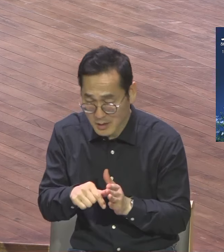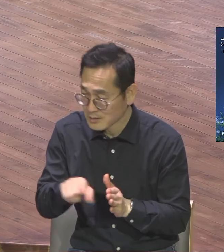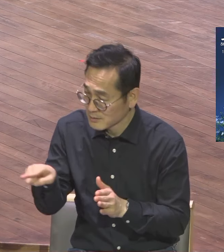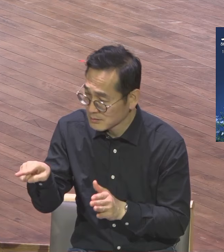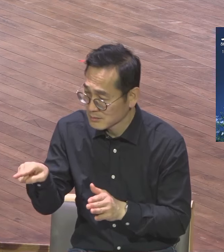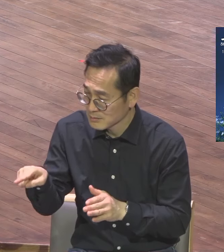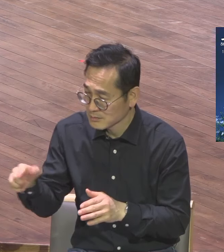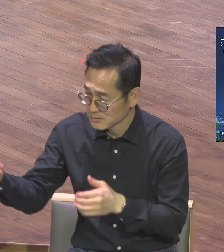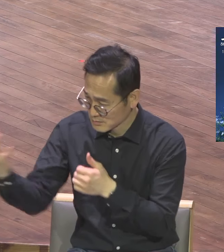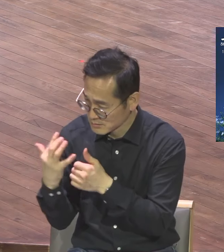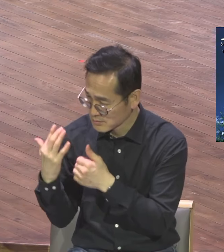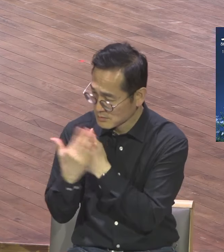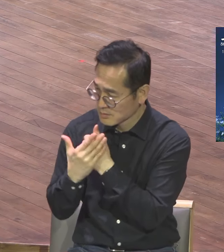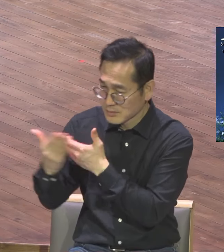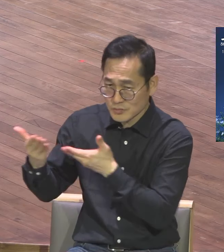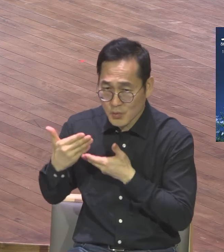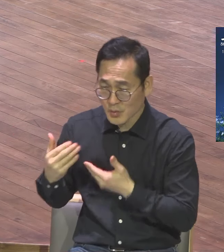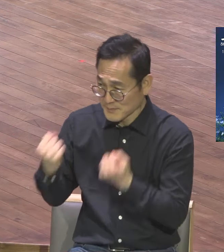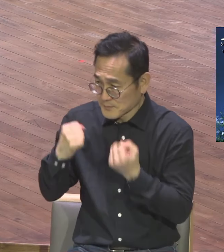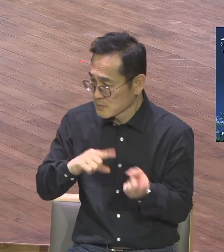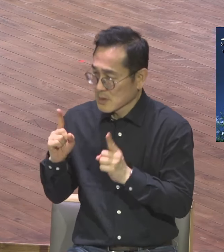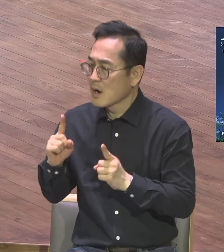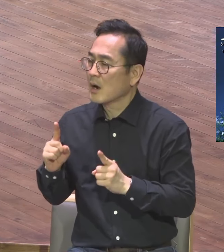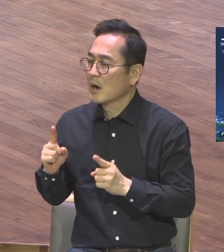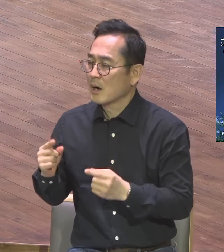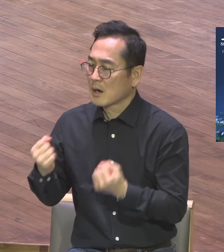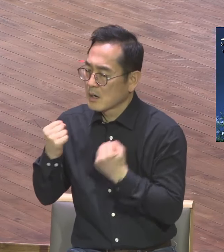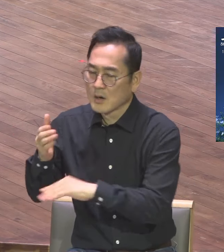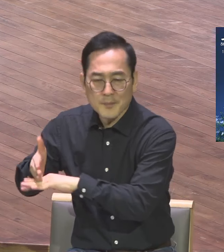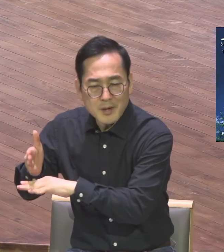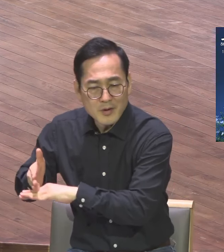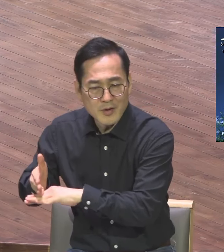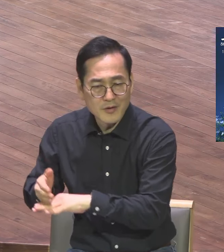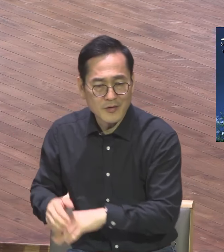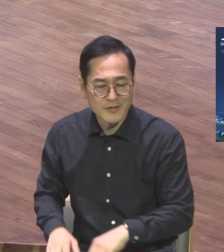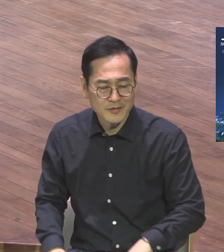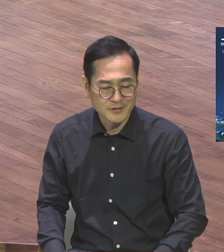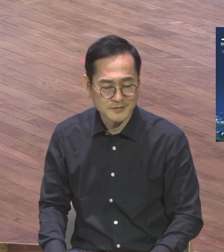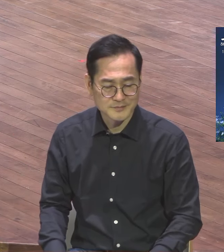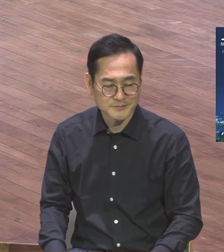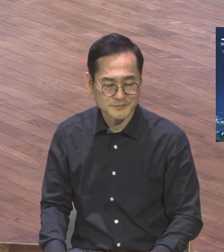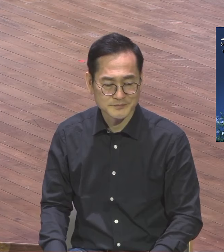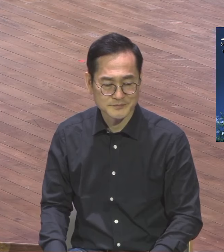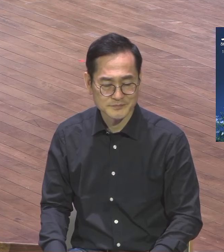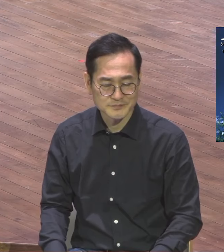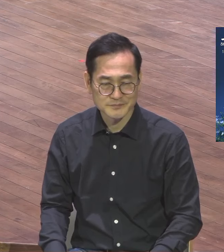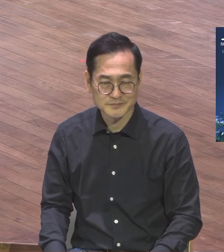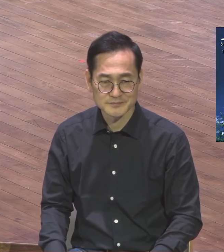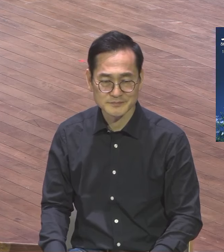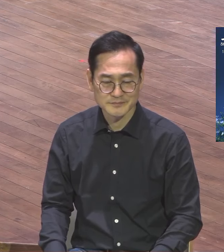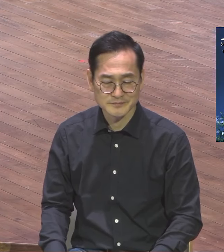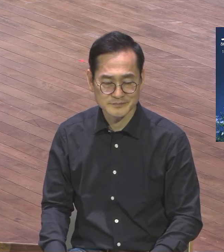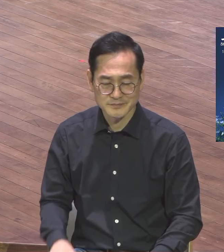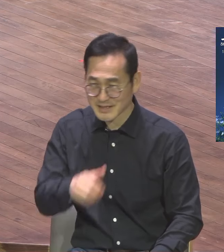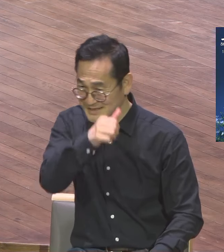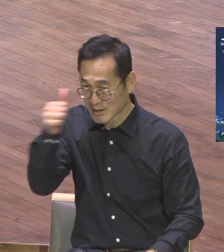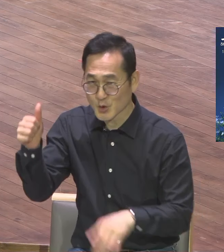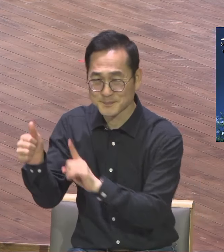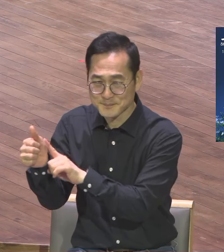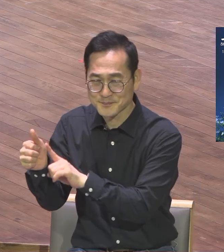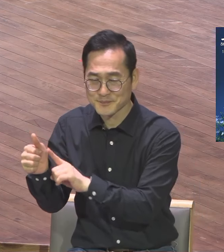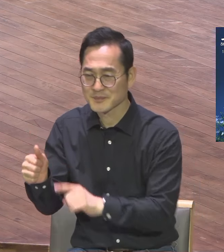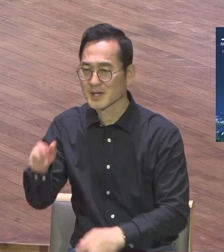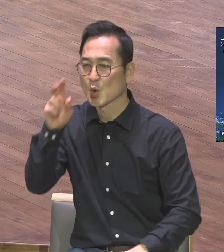우리 노시 장로님이 성악가잖아요. 성악을 노래를 쫙 잘하잖아요. 노래를 쫙 발표를 했는데 누가 와서